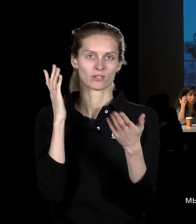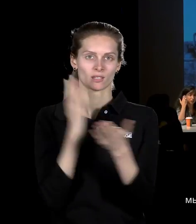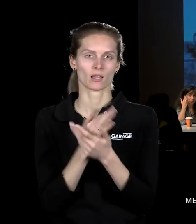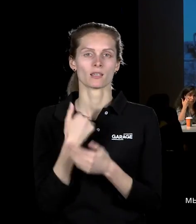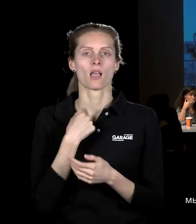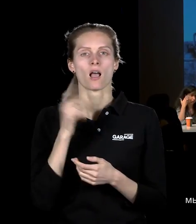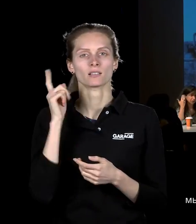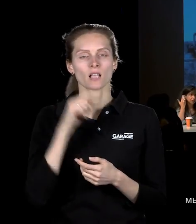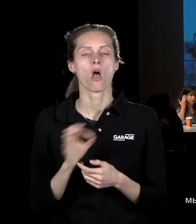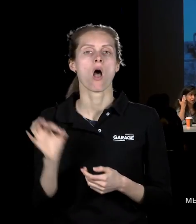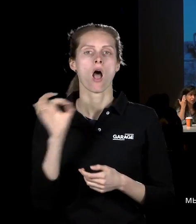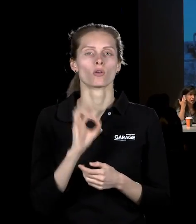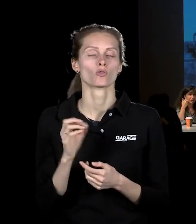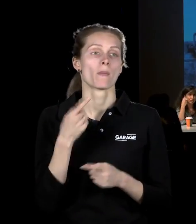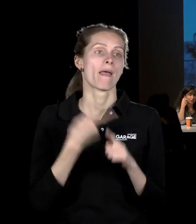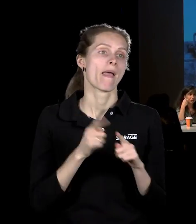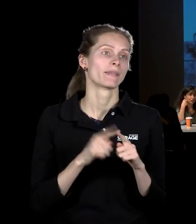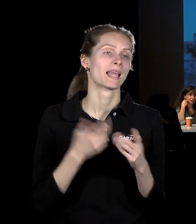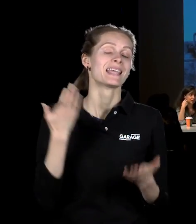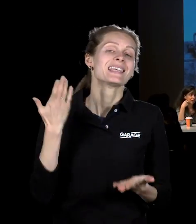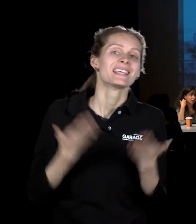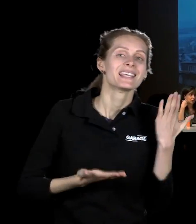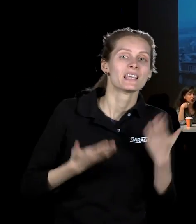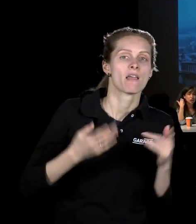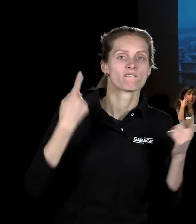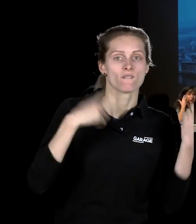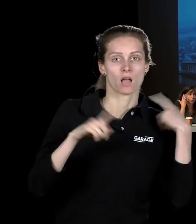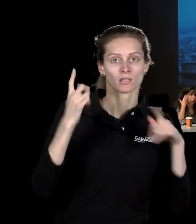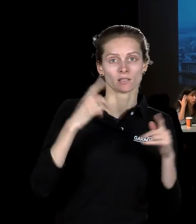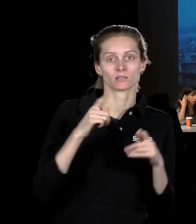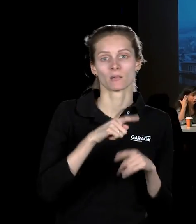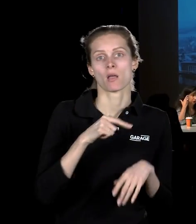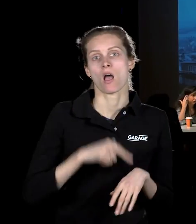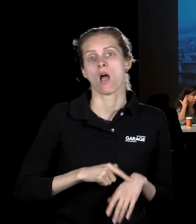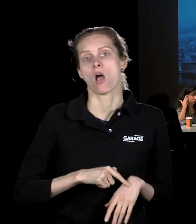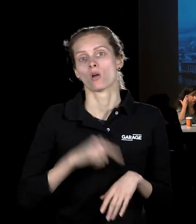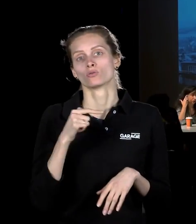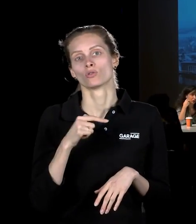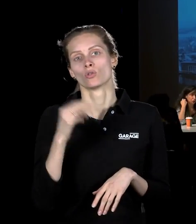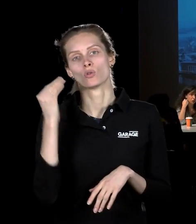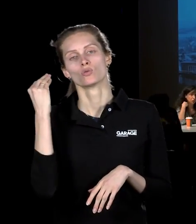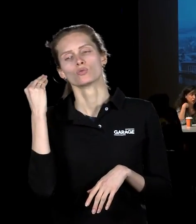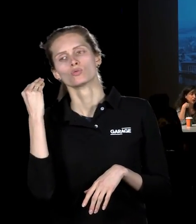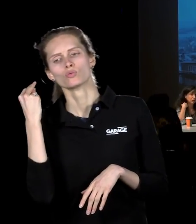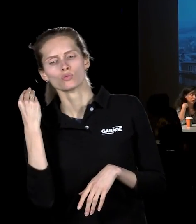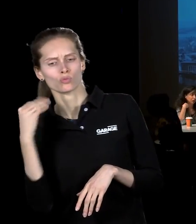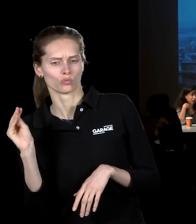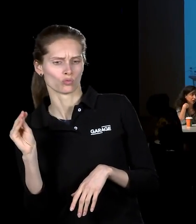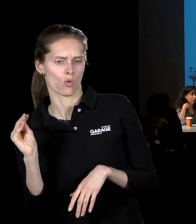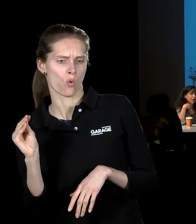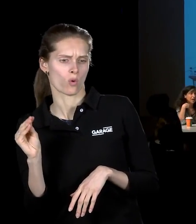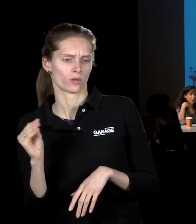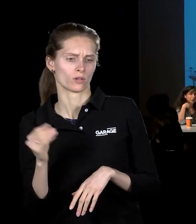это, что либо это фантастика, где это всегда некое ощущение абсолютной чуждости и заброшенности, ощущение очень сильно